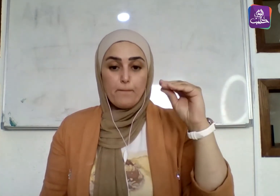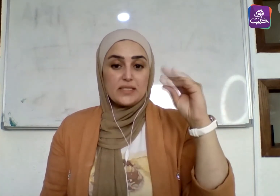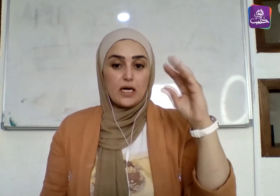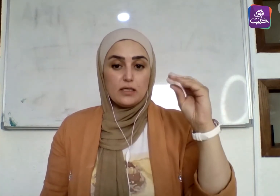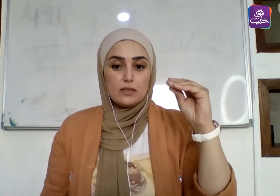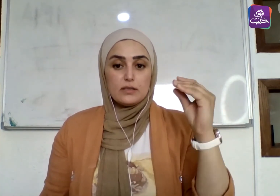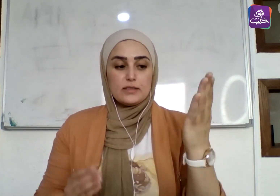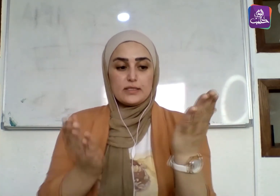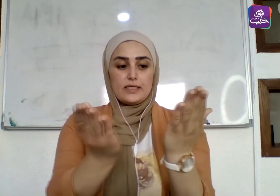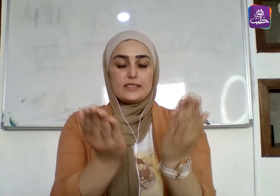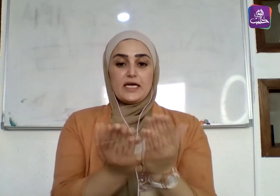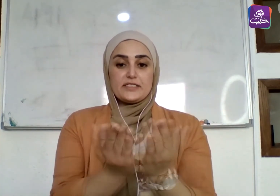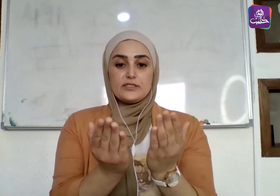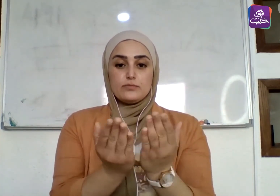متى الدرس؟